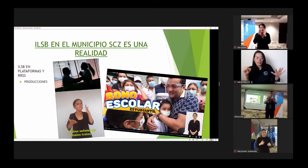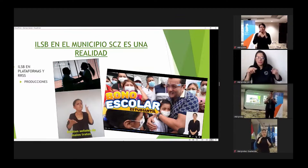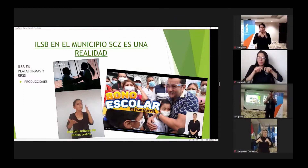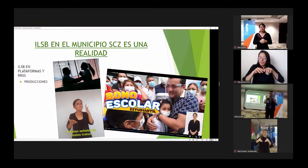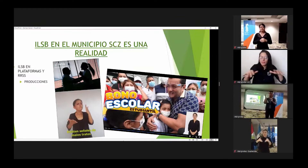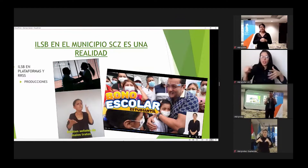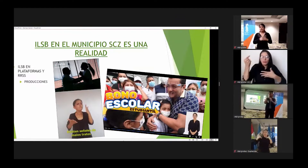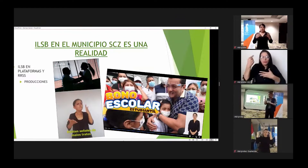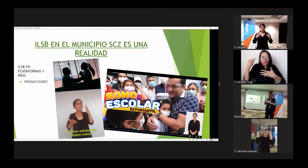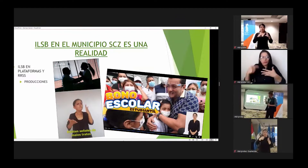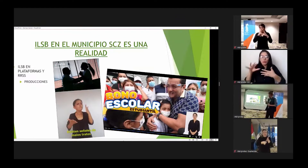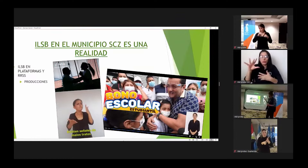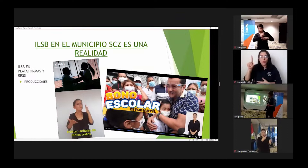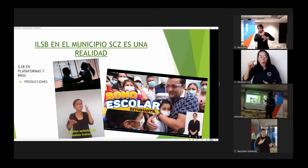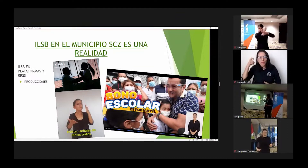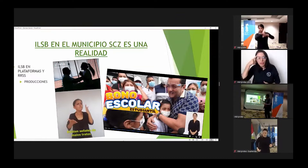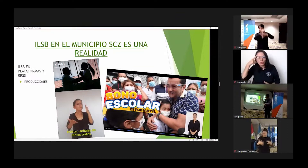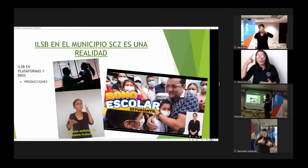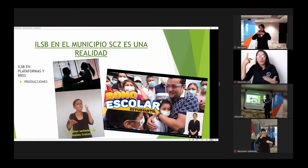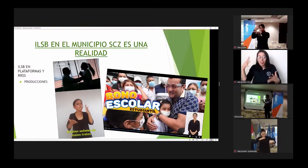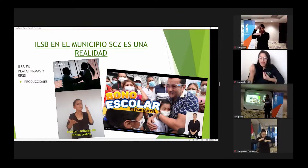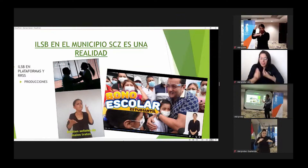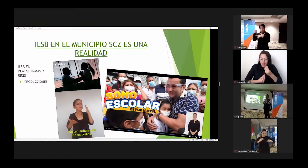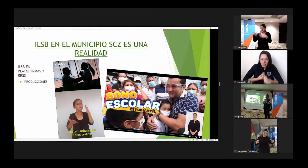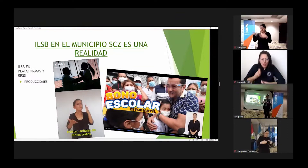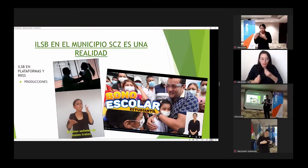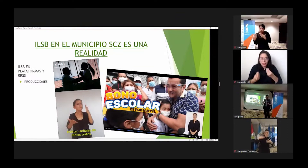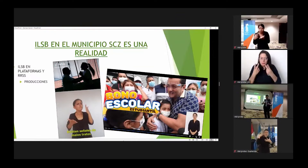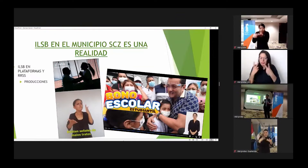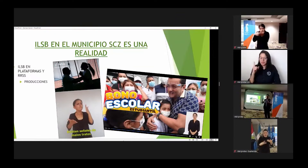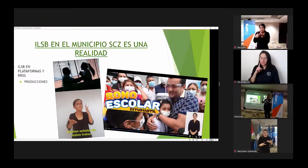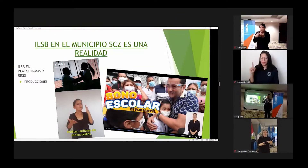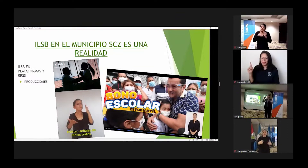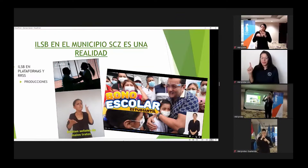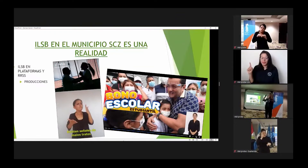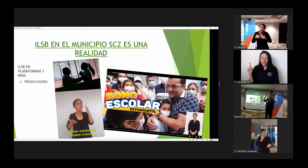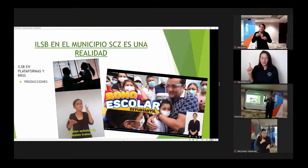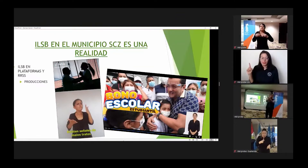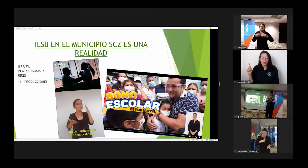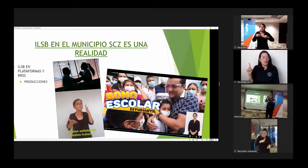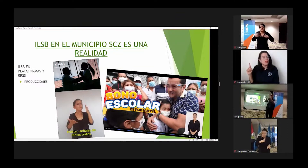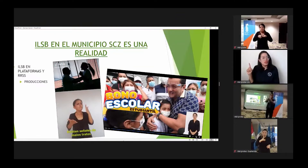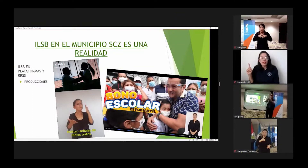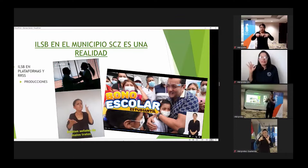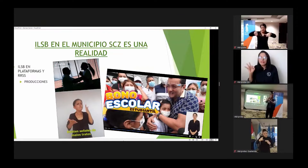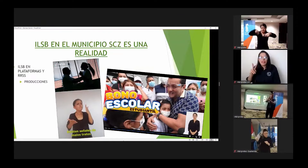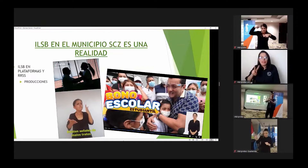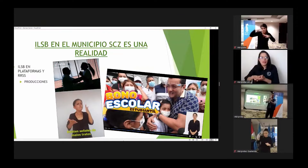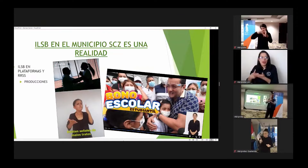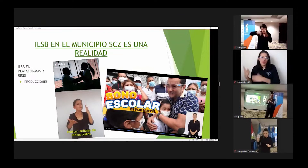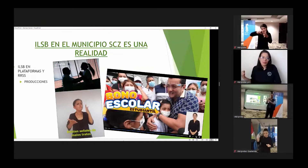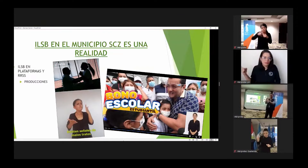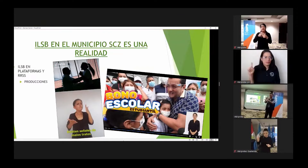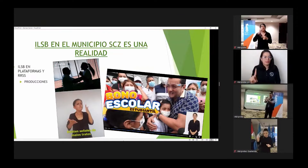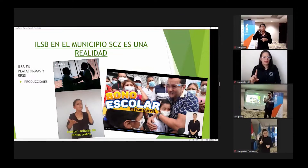autoridades del municipio y la gobernación, pues se está trabajando todos estos materiales, aquí pueden ver, siempre se tiene el intérprete, por ejemplo, aquí